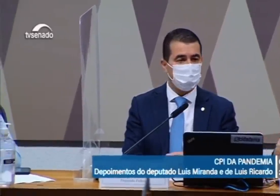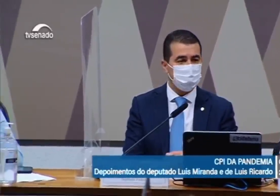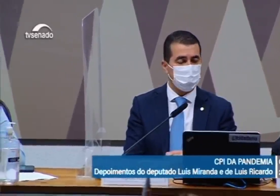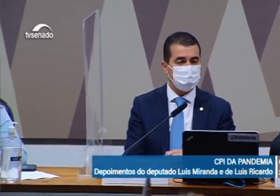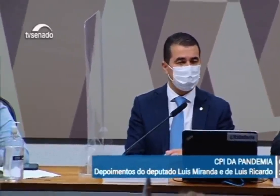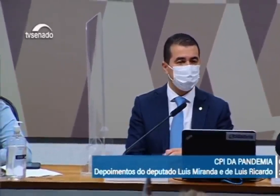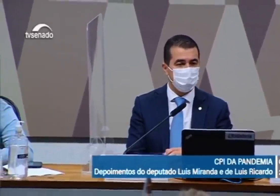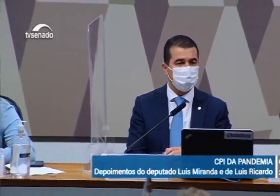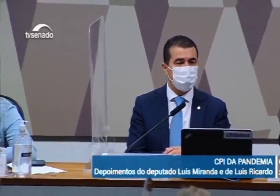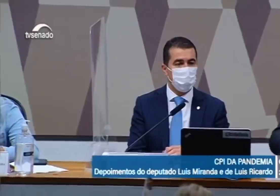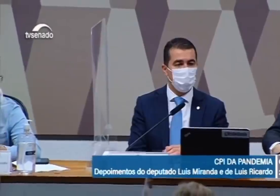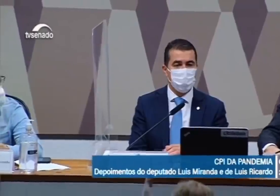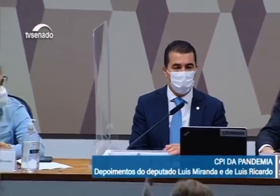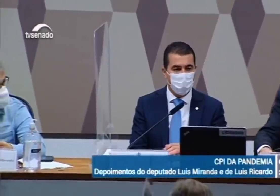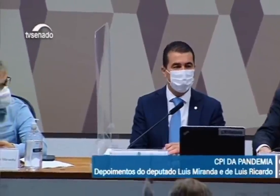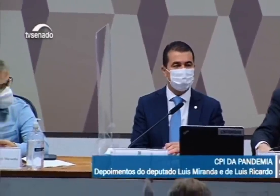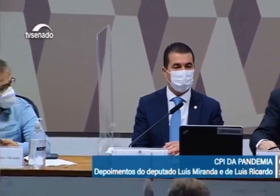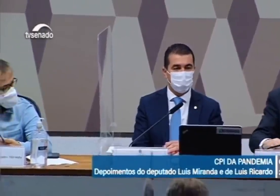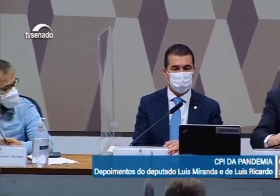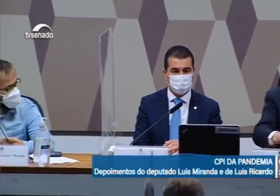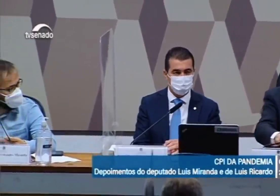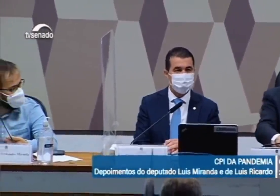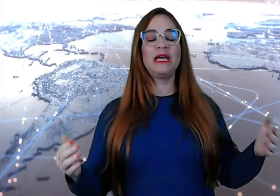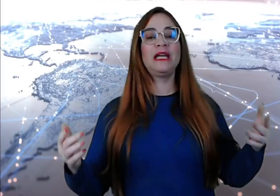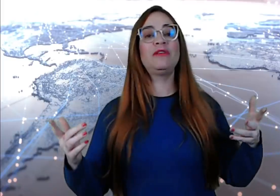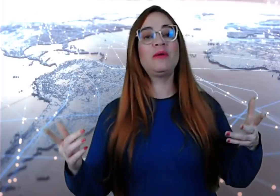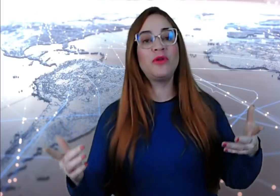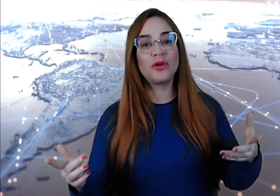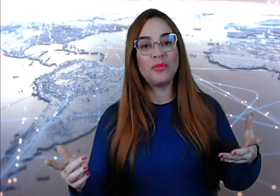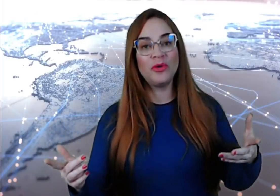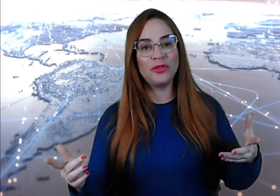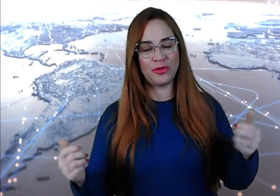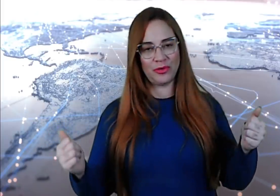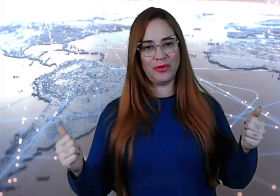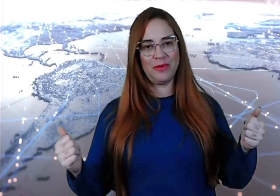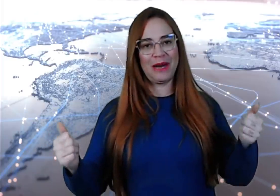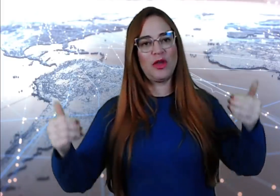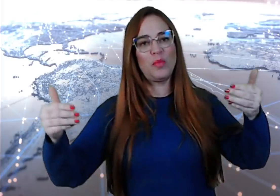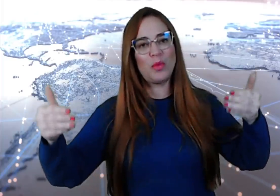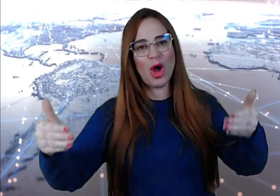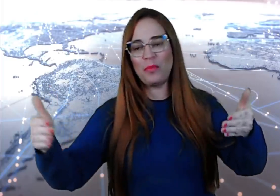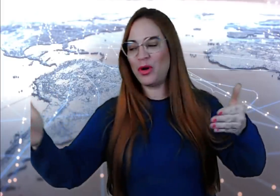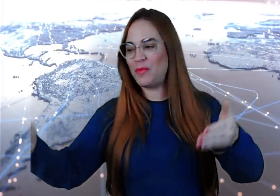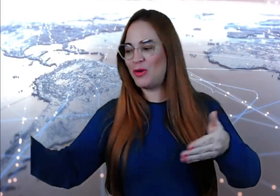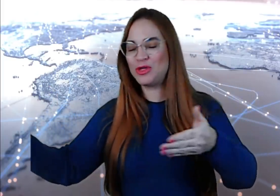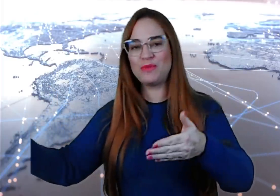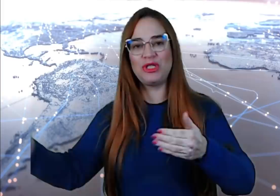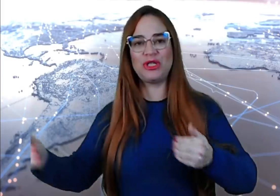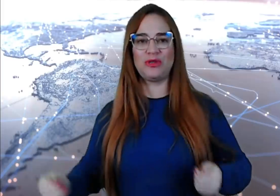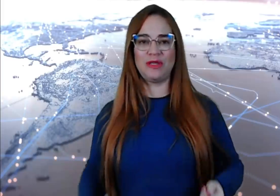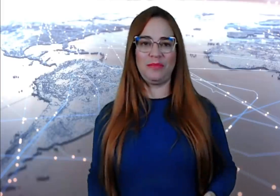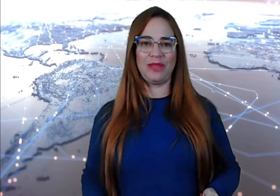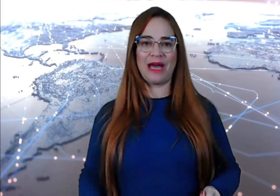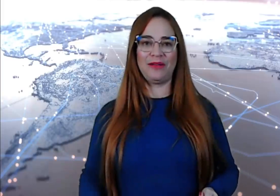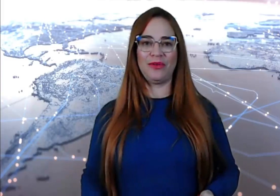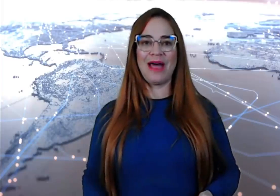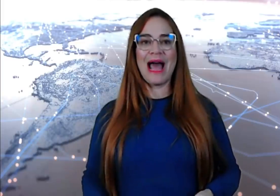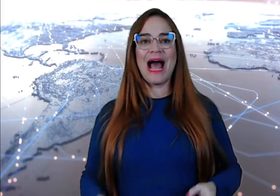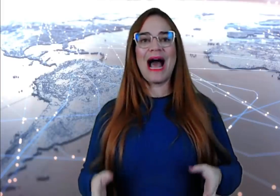as pressões que o meu irmão estava levando. E não demorou muito para que o próprio irmão desmentisse o deputado. Além